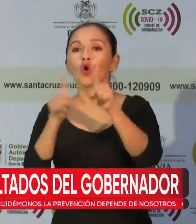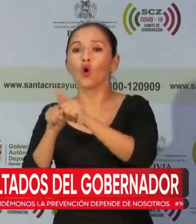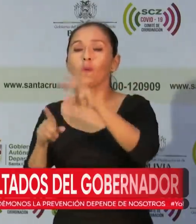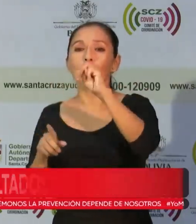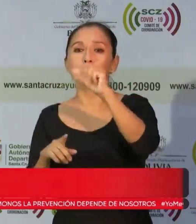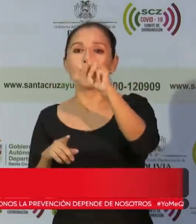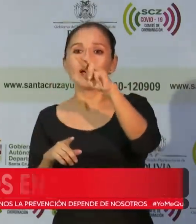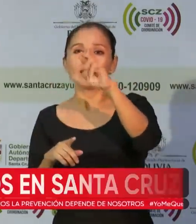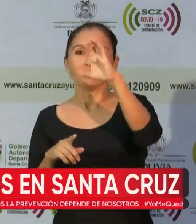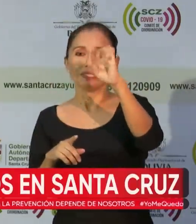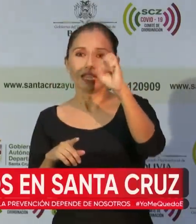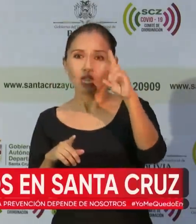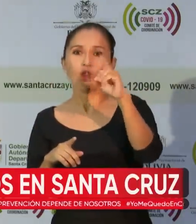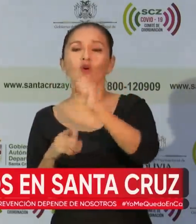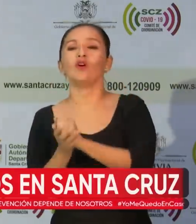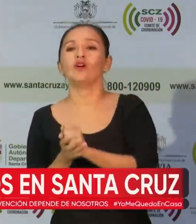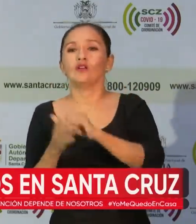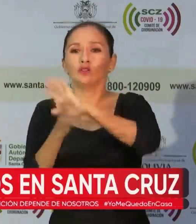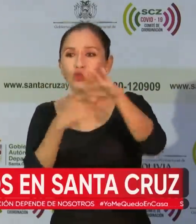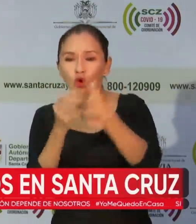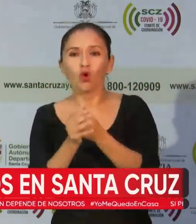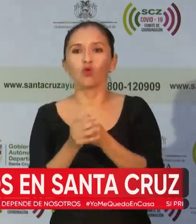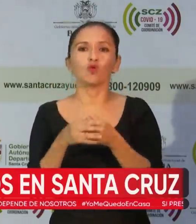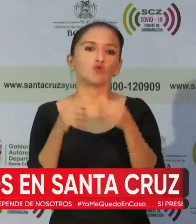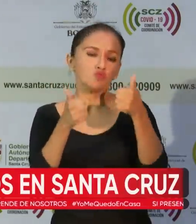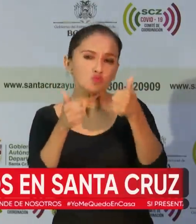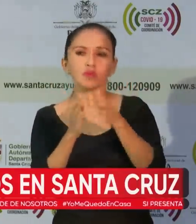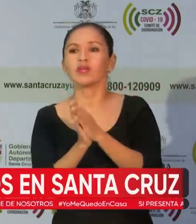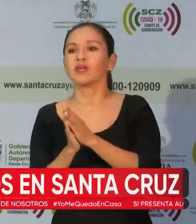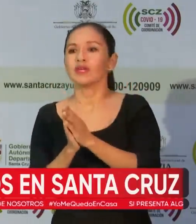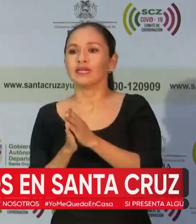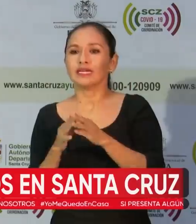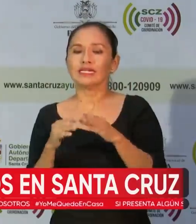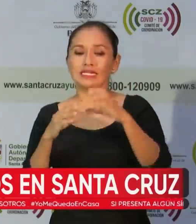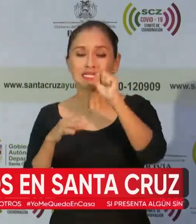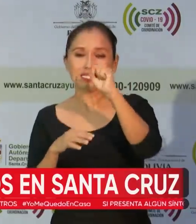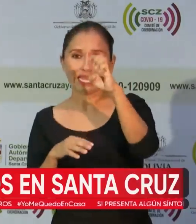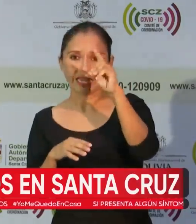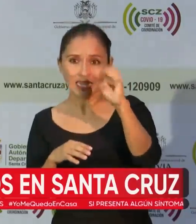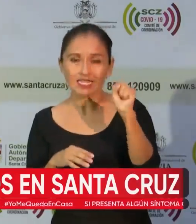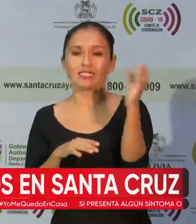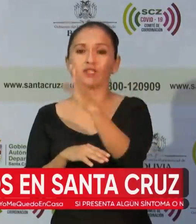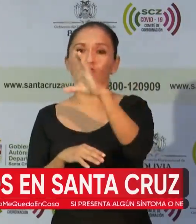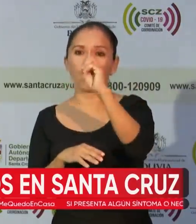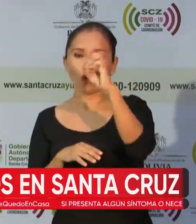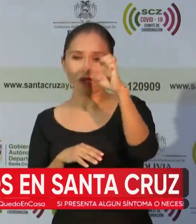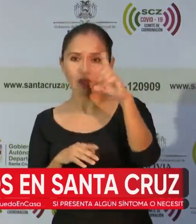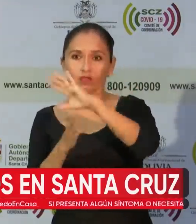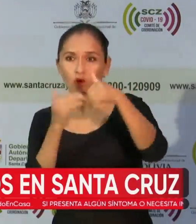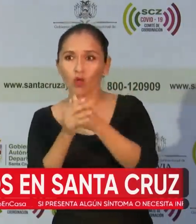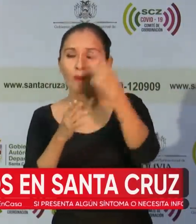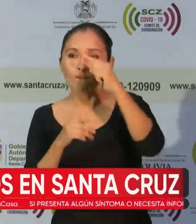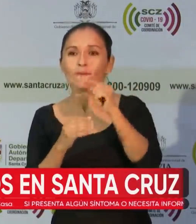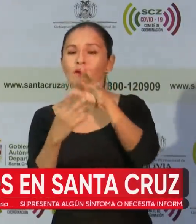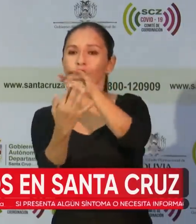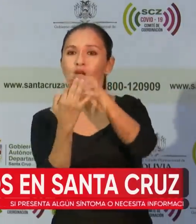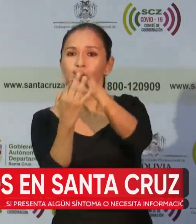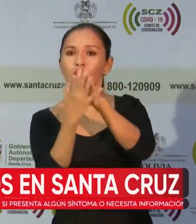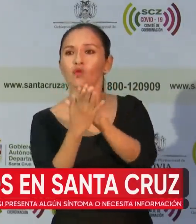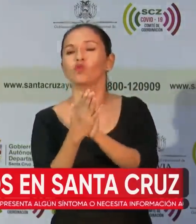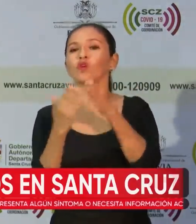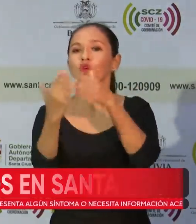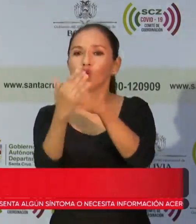Ríos continúan al frente de todas las gestiones y de las actividades que tiene que ver el CEDES, el COET, para lo que es la lucha contra